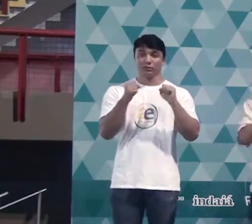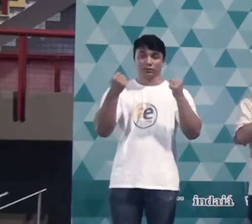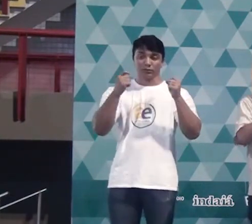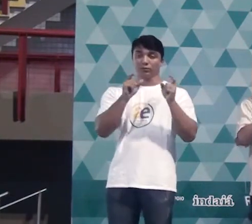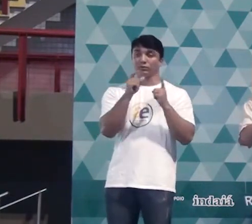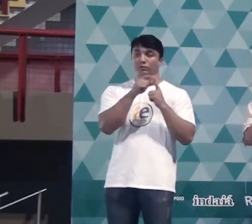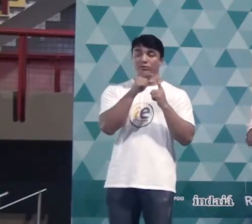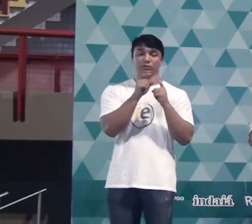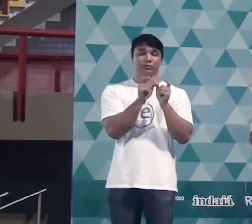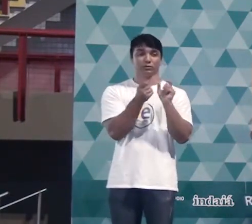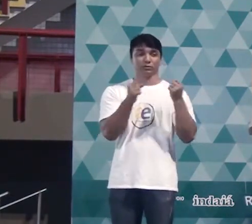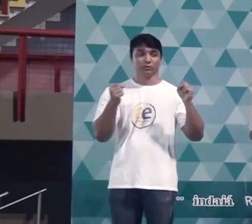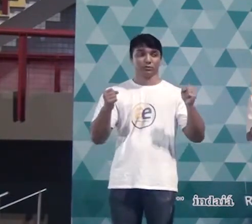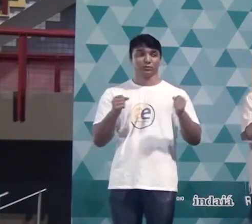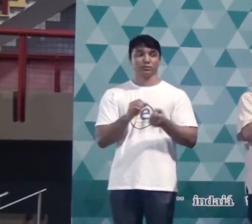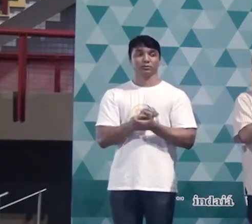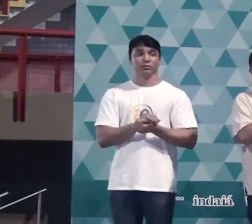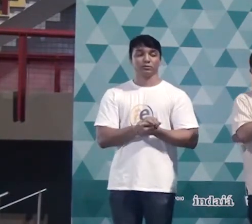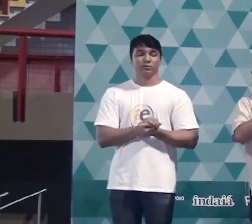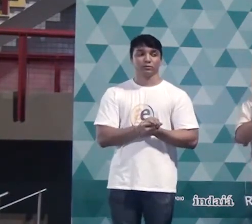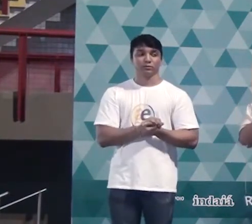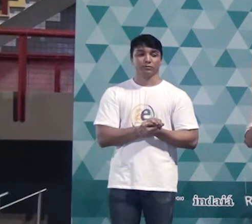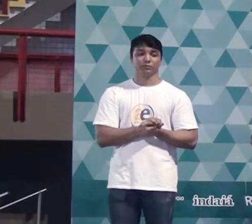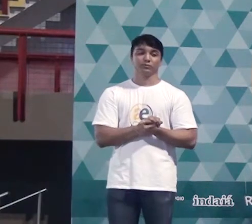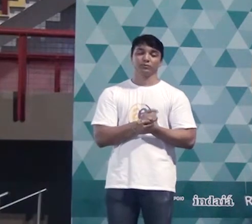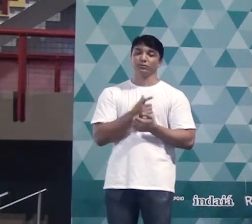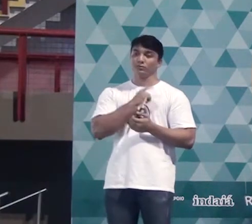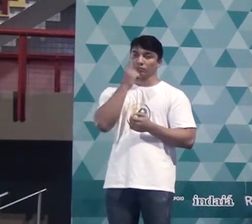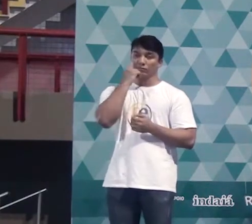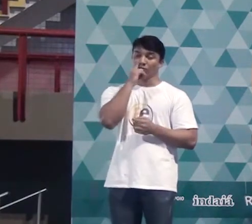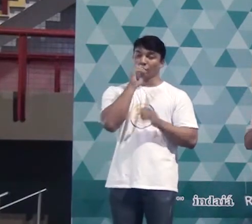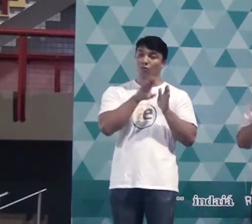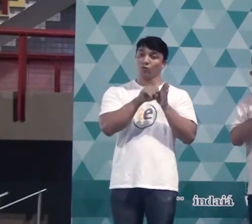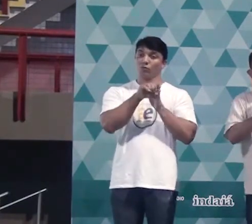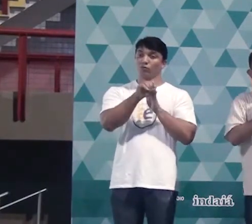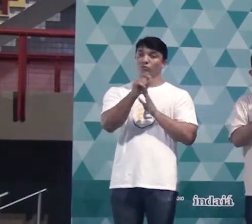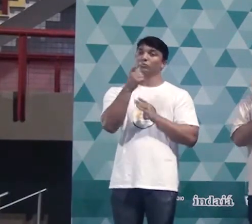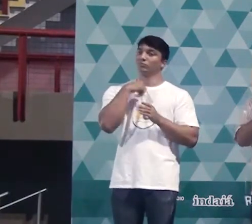palavra. Vai no Google. Tem mais o que fazer.